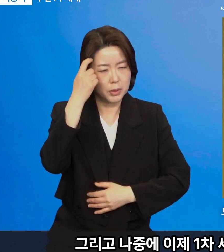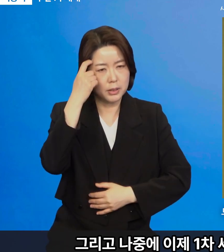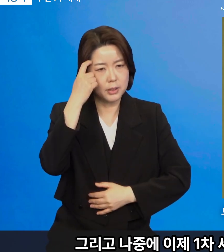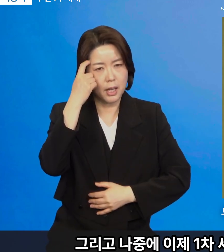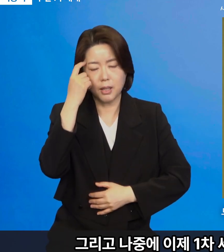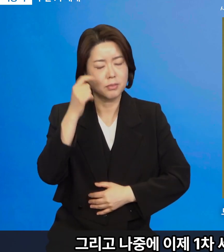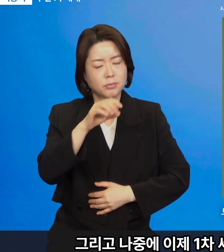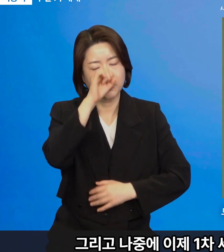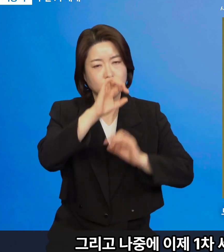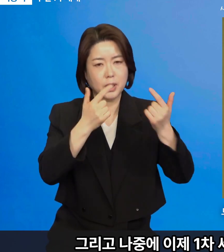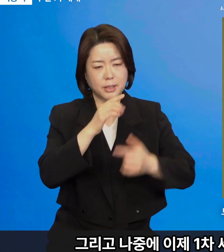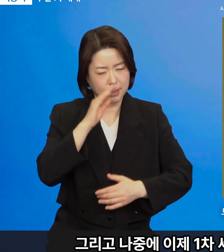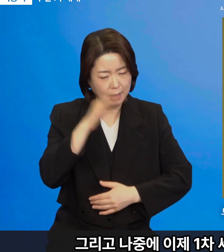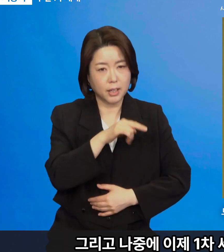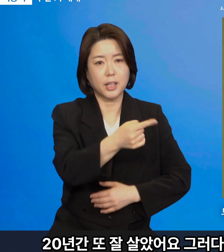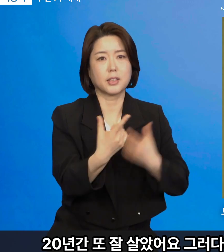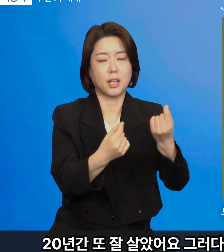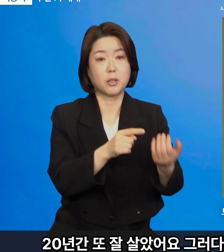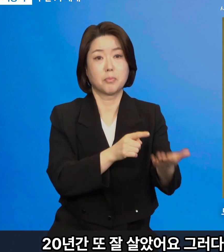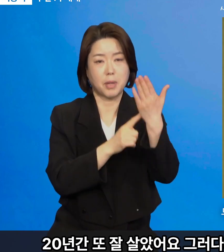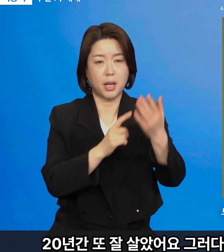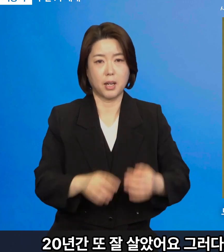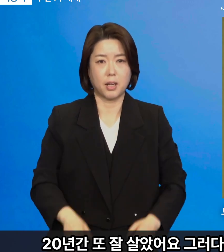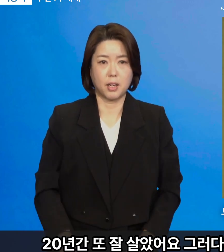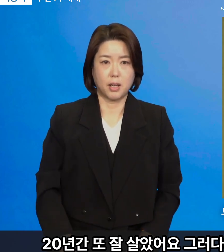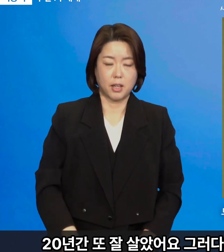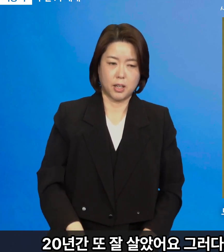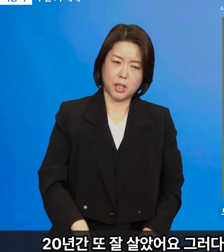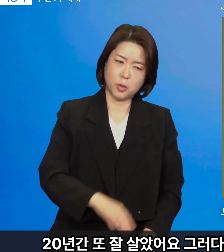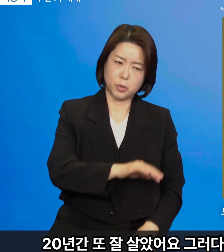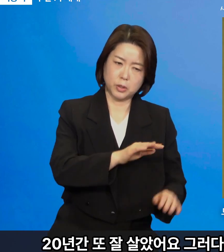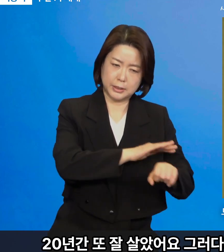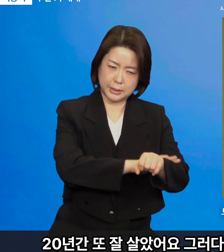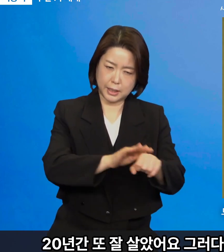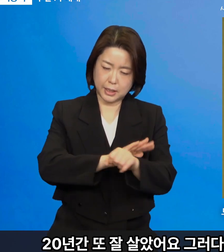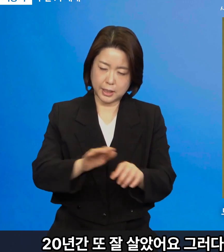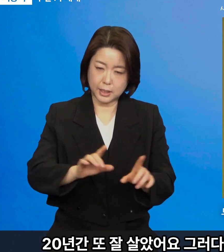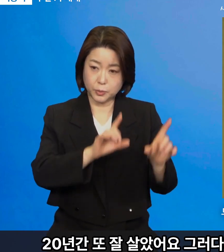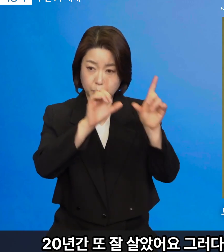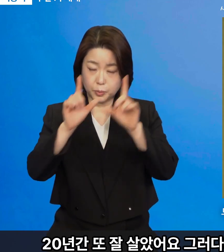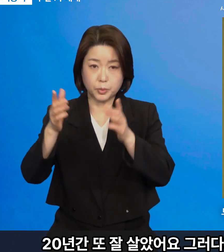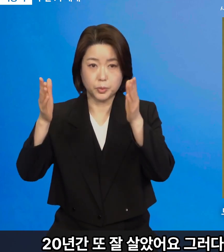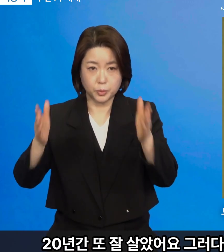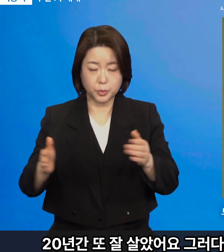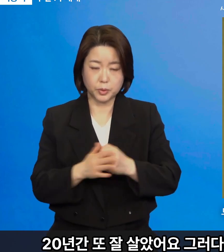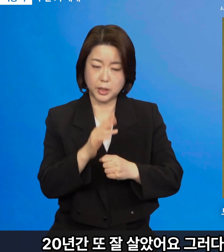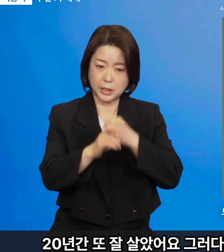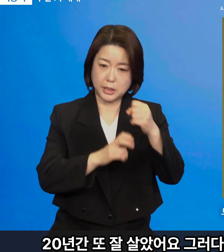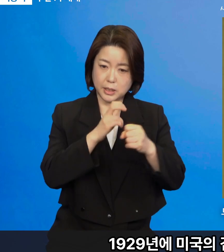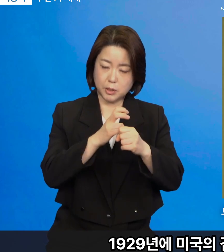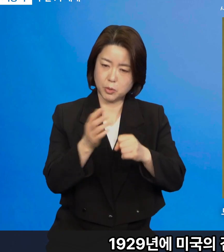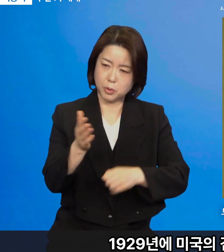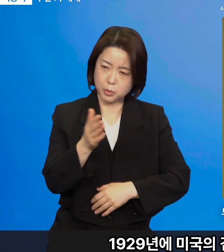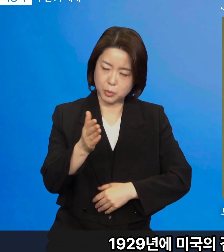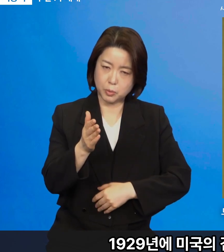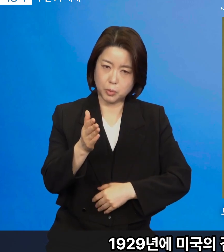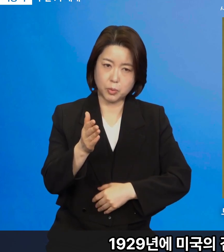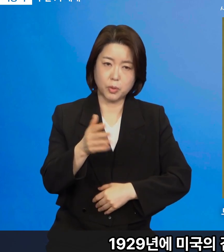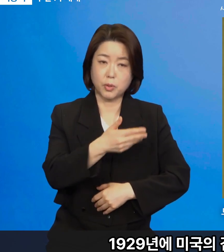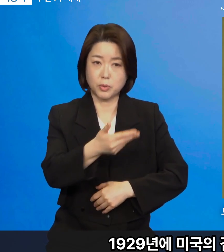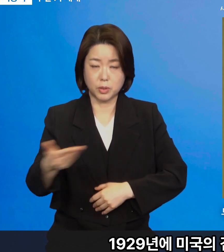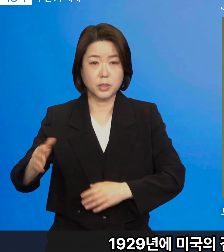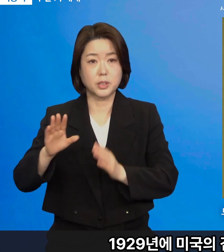그리고 나중에 이제 1차 세계대전 이후에 잘 살다가 20년간 또 잘 살았어요. 그러다가 나중에 이제 20년쯤 안 돼서